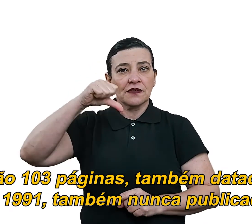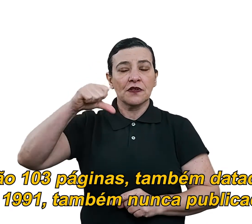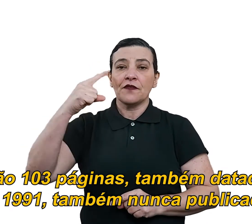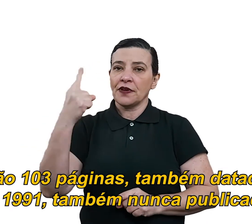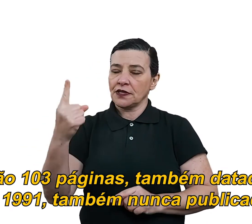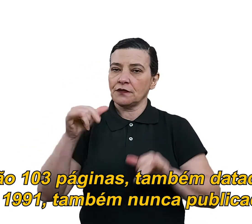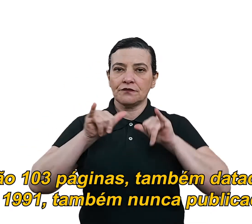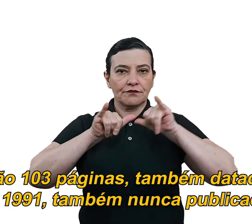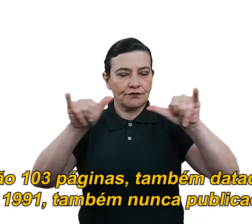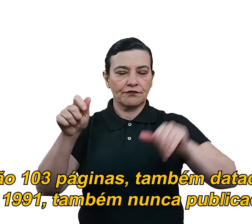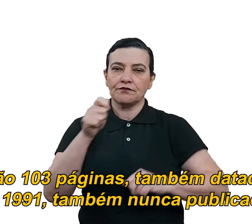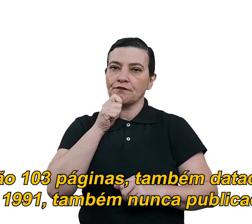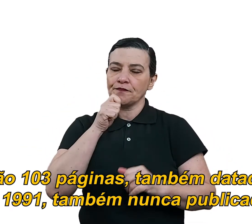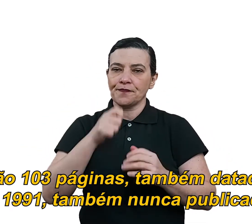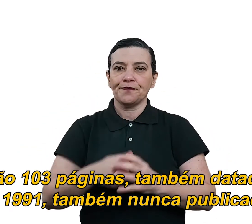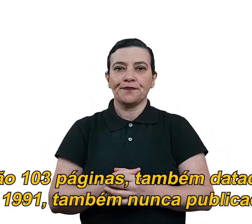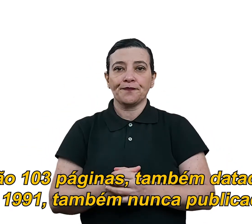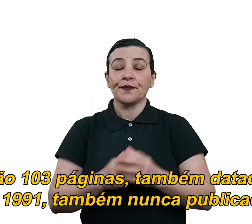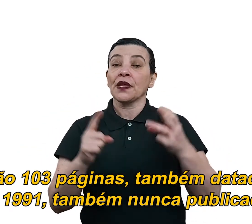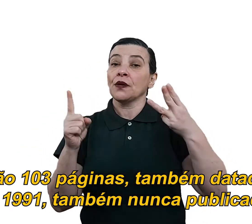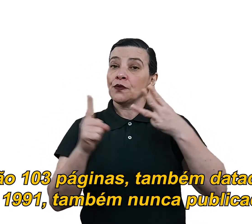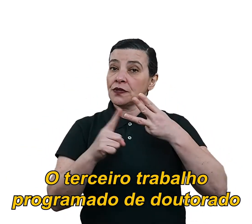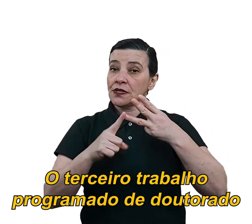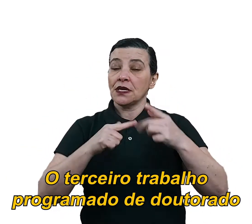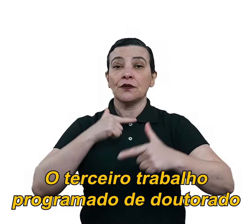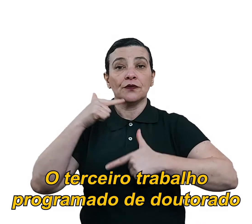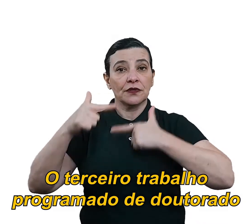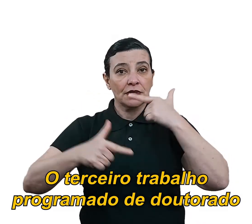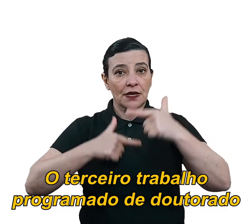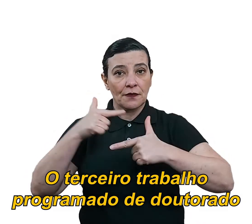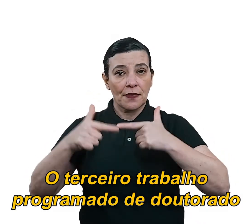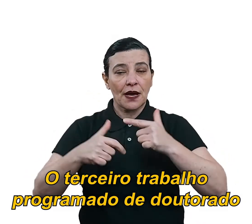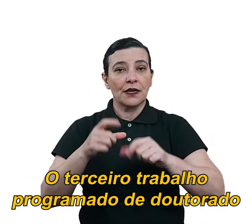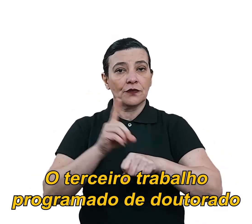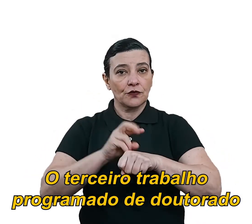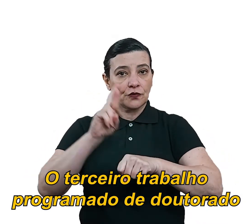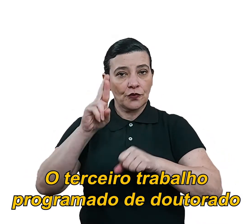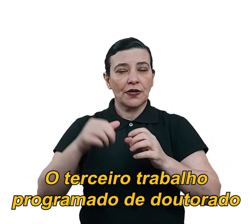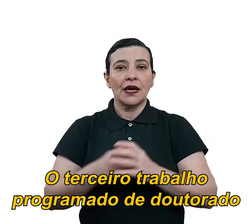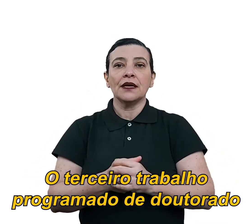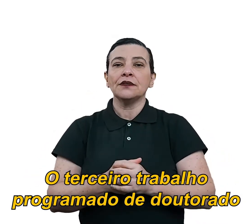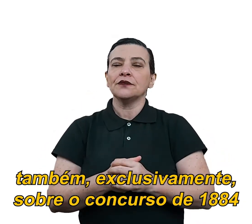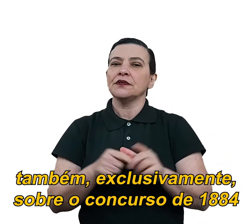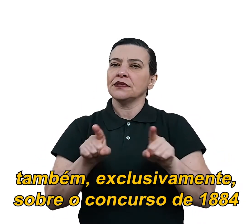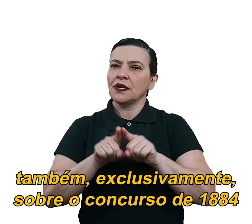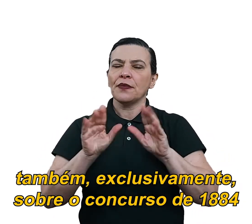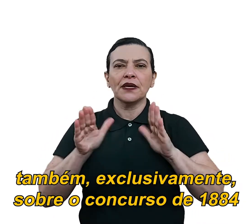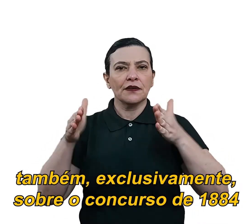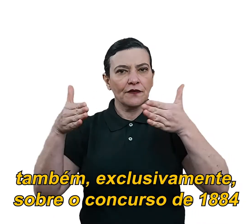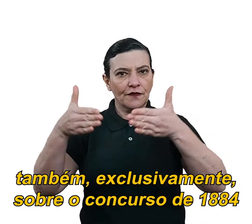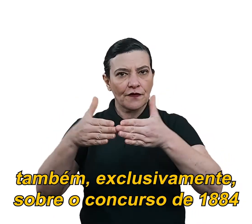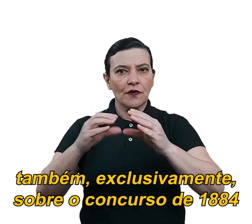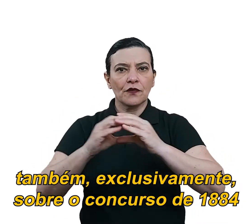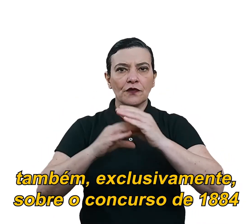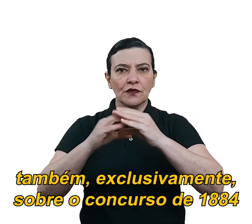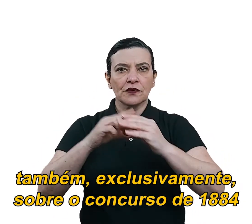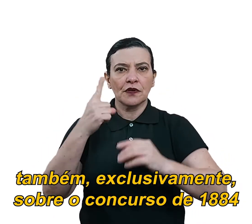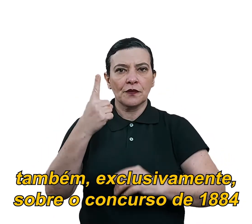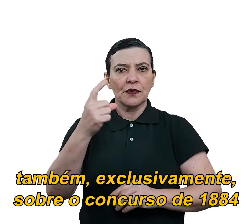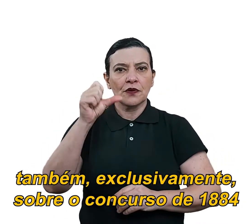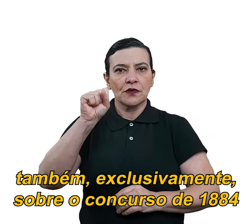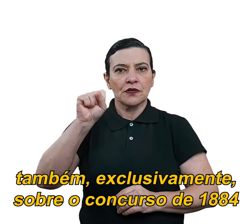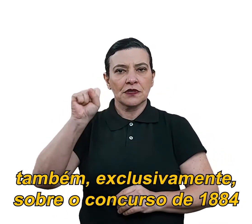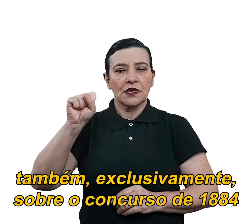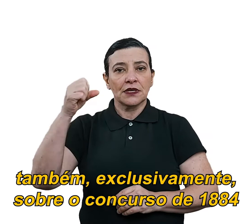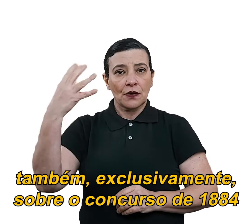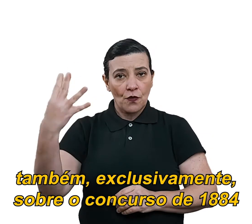de 1991, também nunca publicado. O terceiro trabalho programado de doutorado, também exclusivamente sobre o concurso